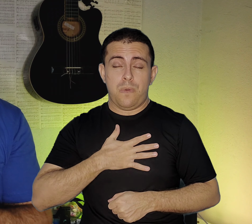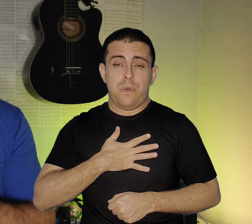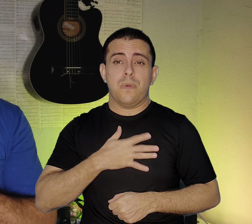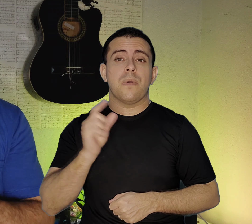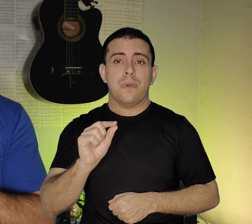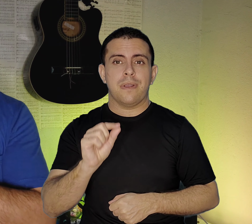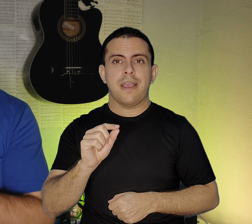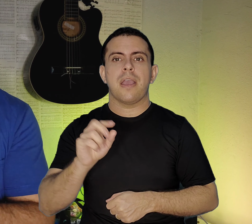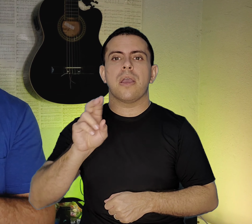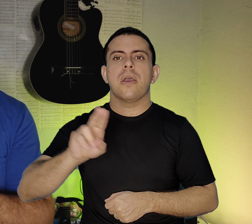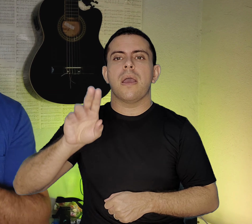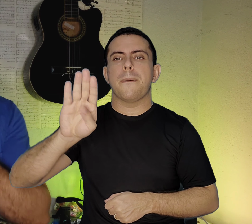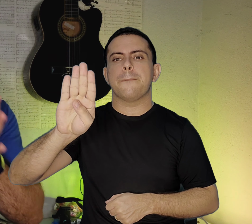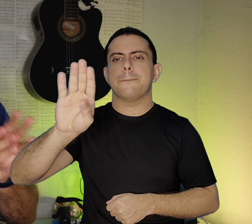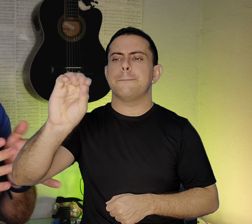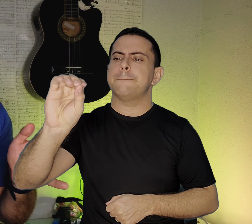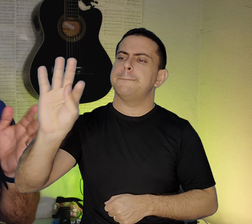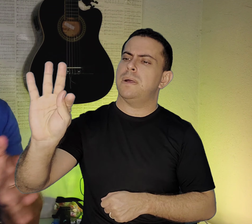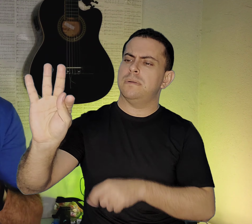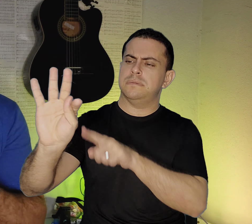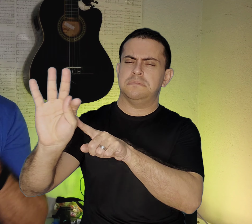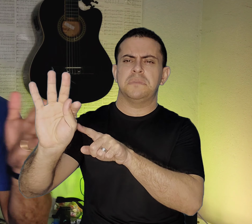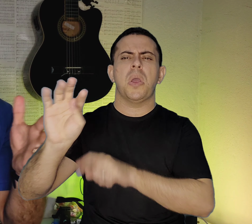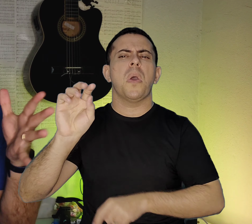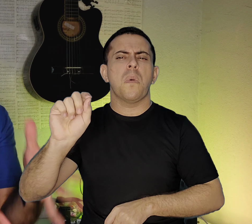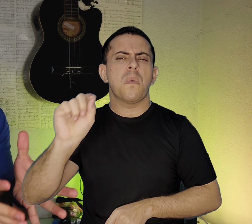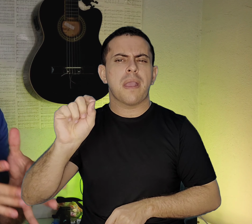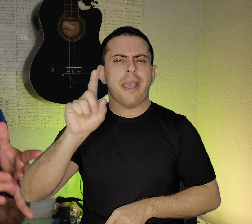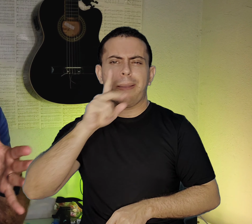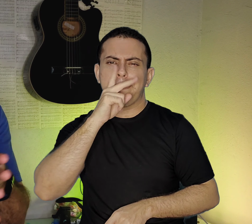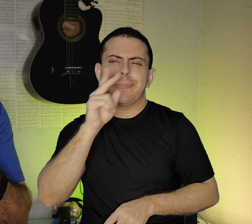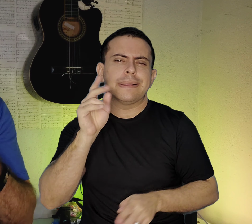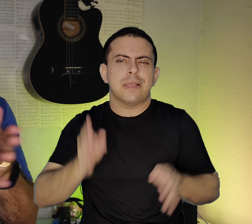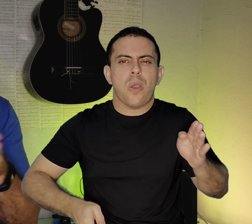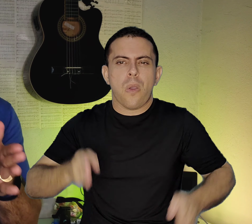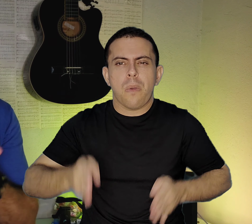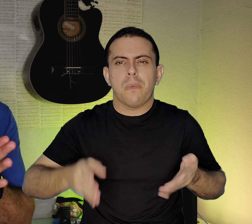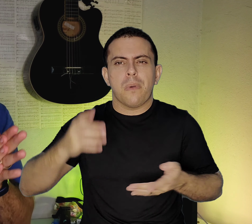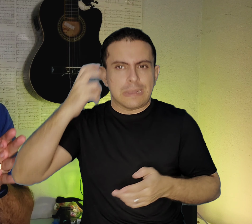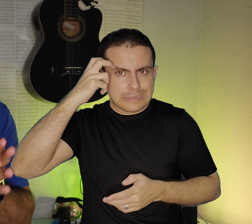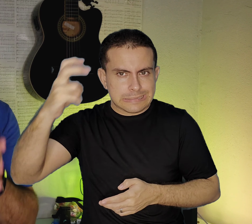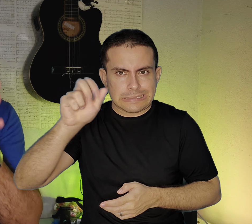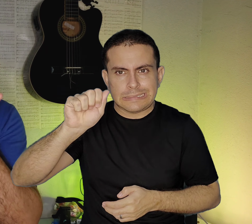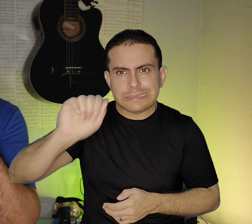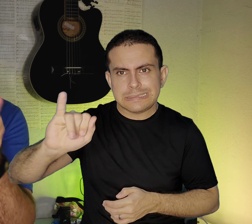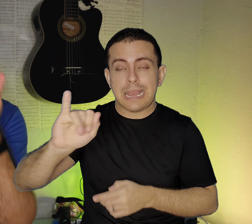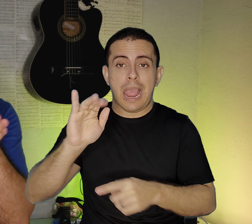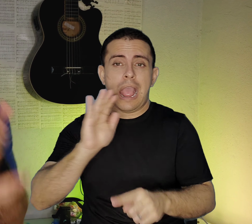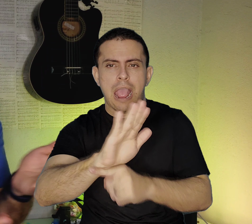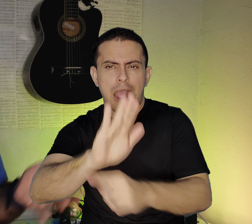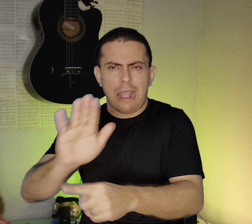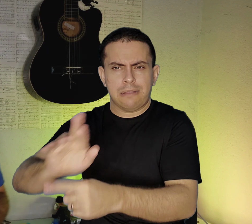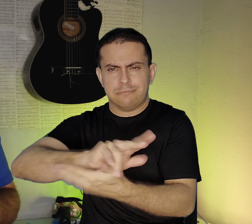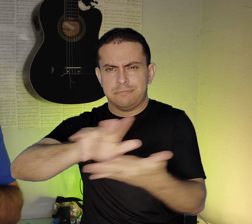gosto muito é o uso de bots Como assim? Bots são como uns robôs Uma inteligência artificial que vai lhe ajudar